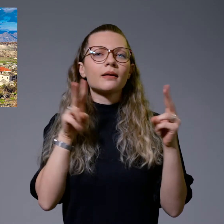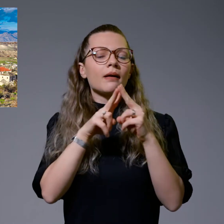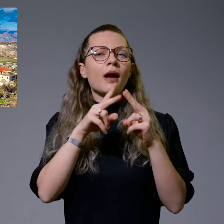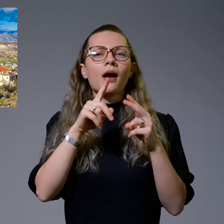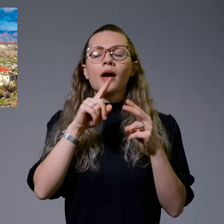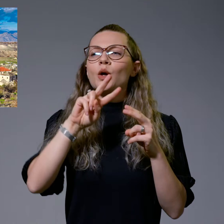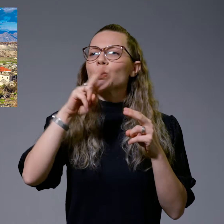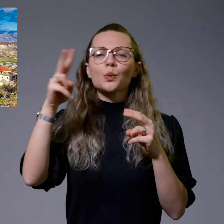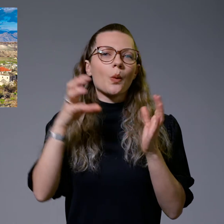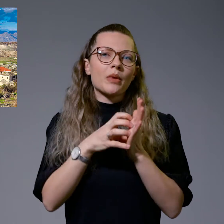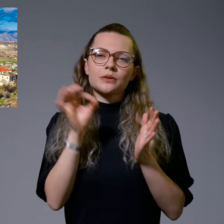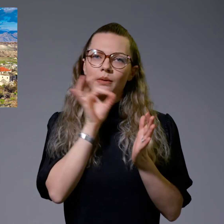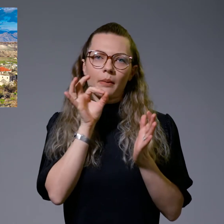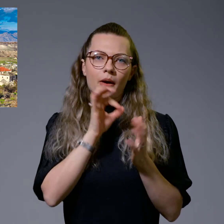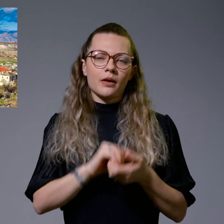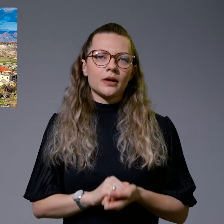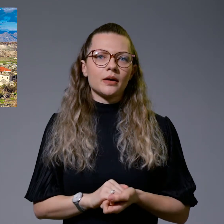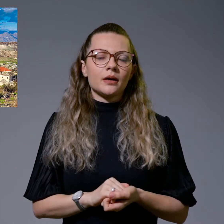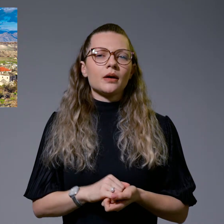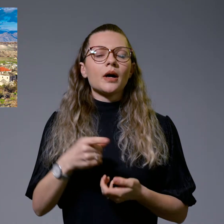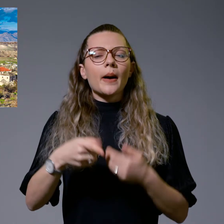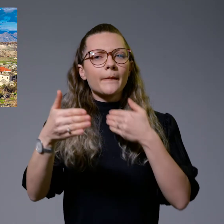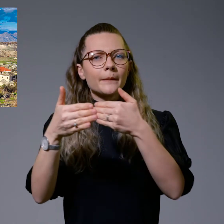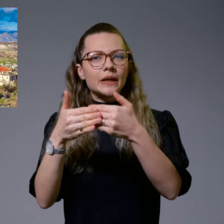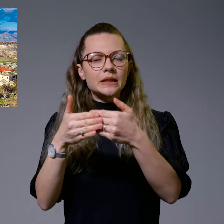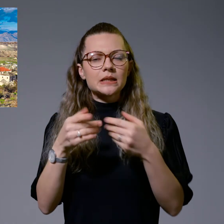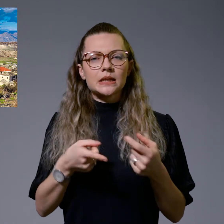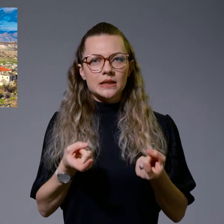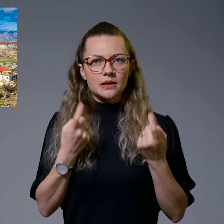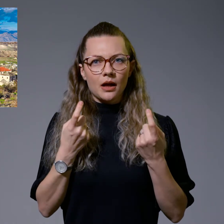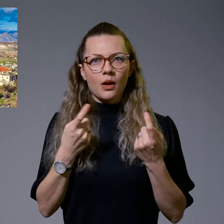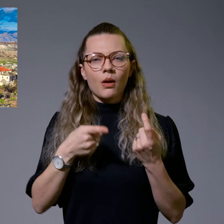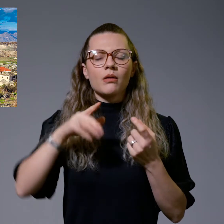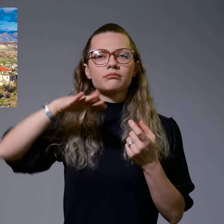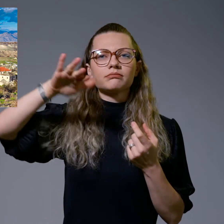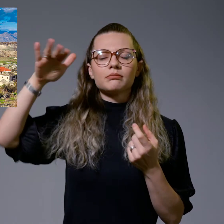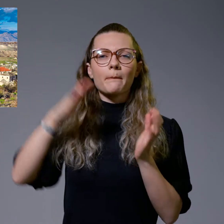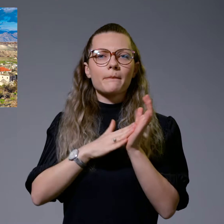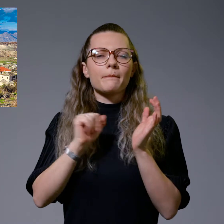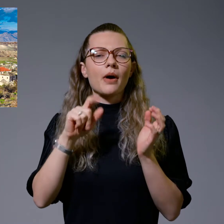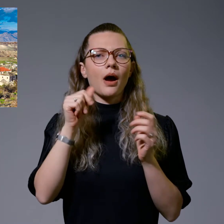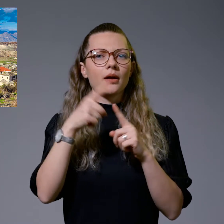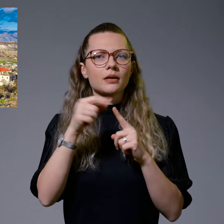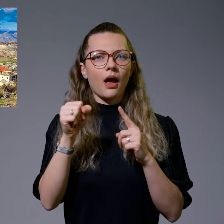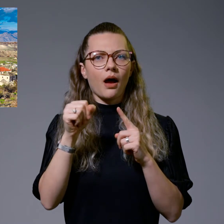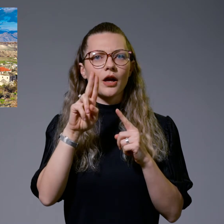ниедно друго место. Во близина на селото, на ридот Марта, се наоѓа и